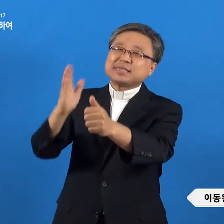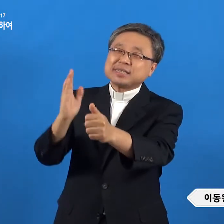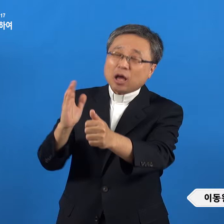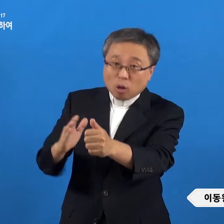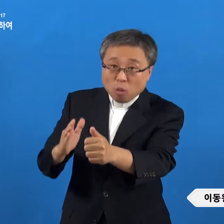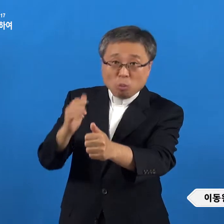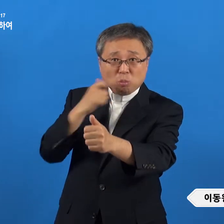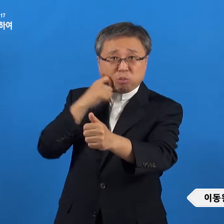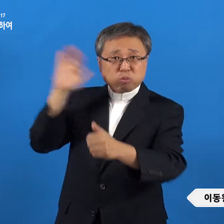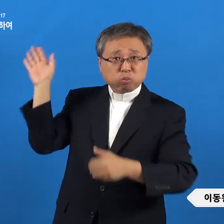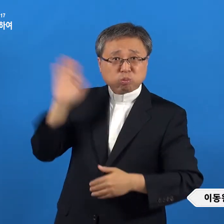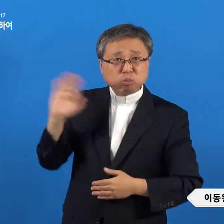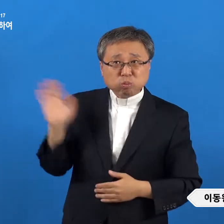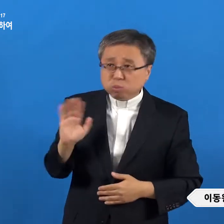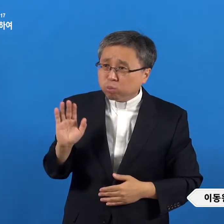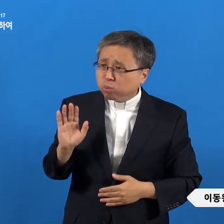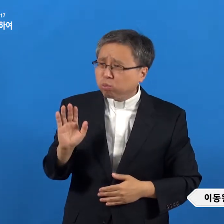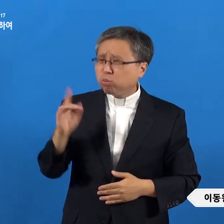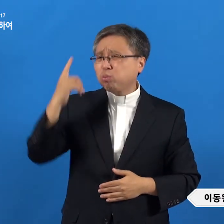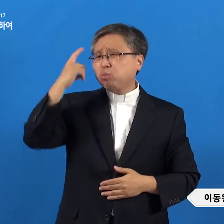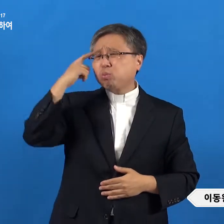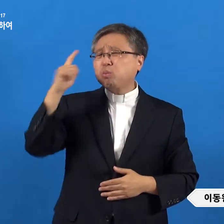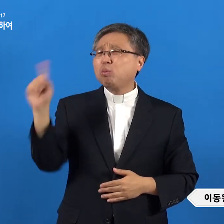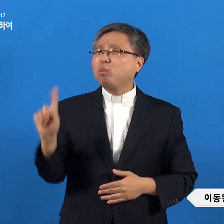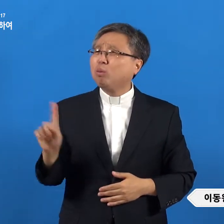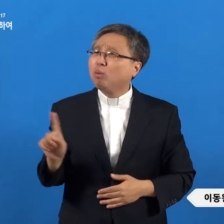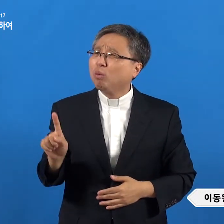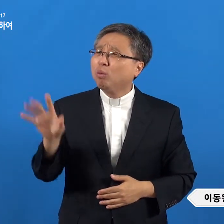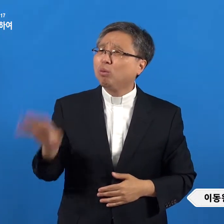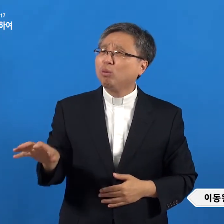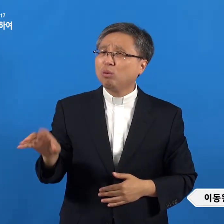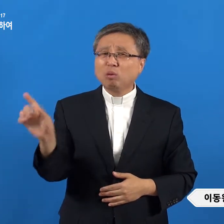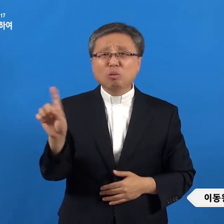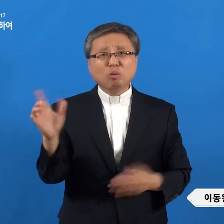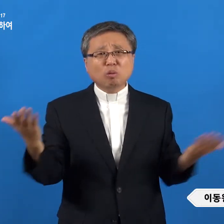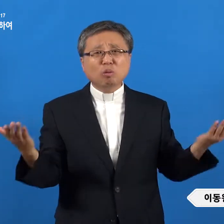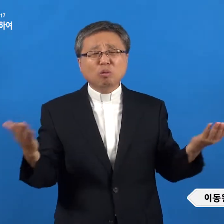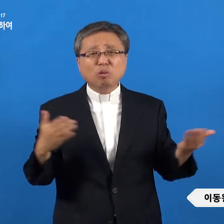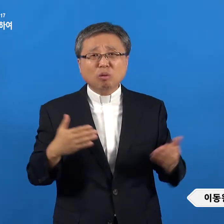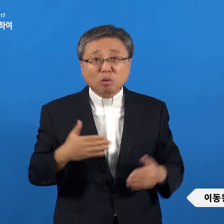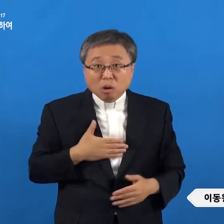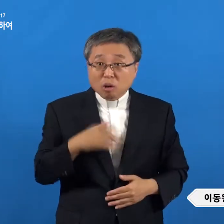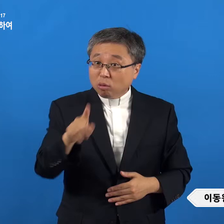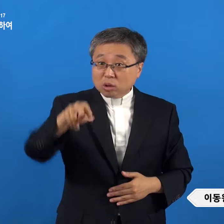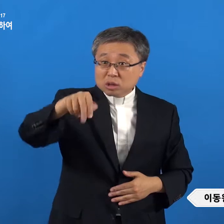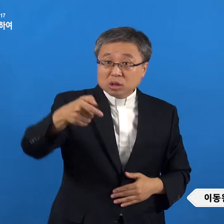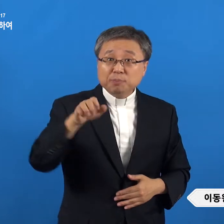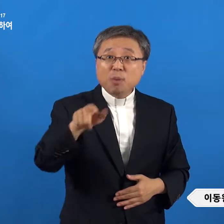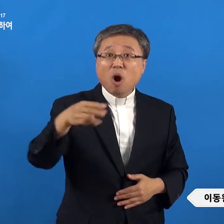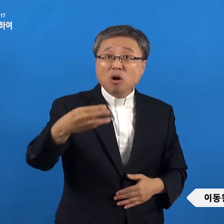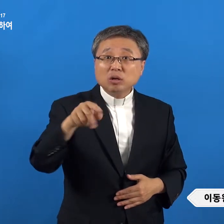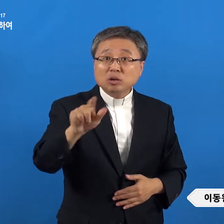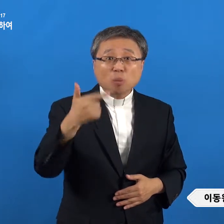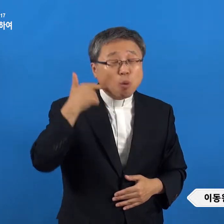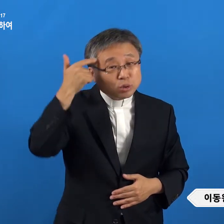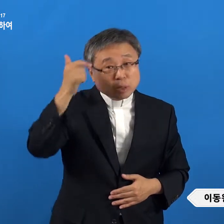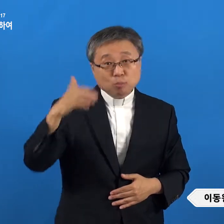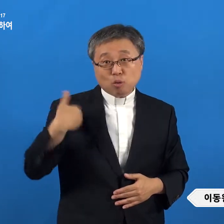알아들어요. Spurgeon Church. Where's the Spurgeon Church? 그래요. Don't you know the Spurgeon? 스폴전 모르느냐?